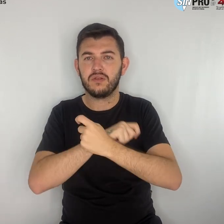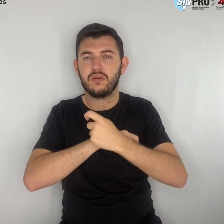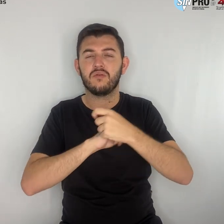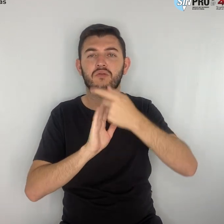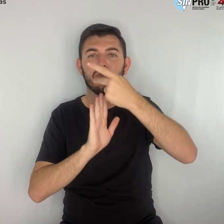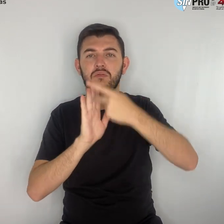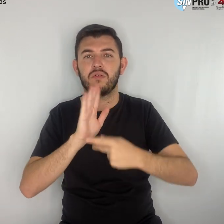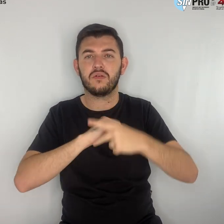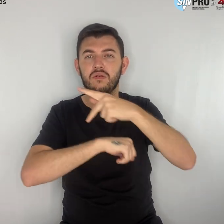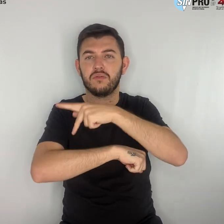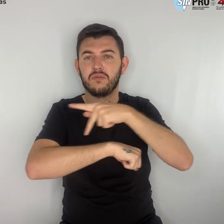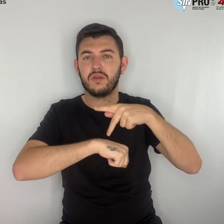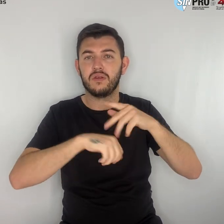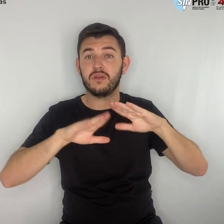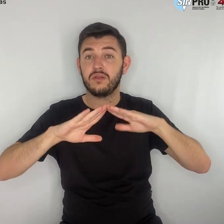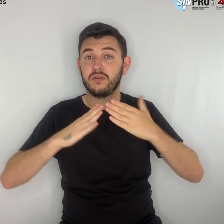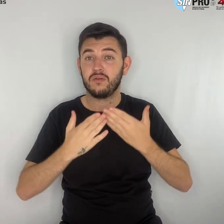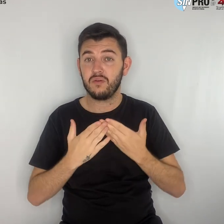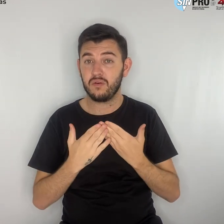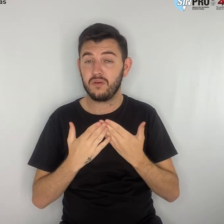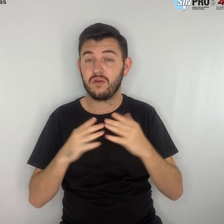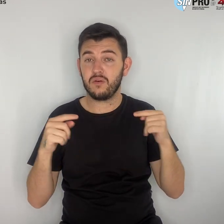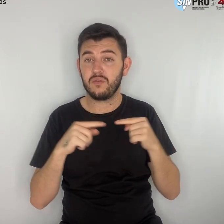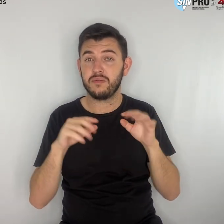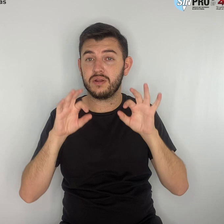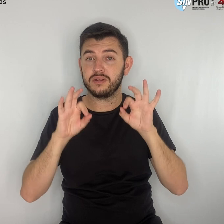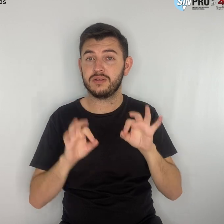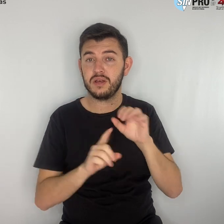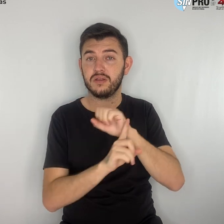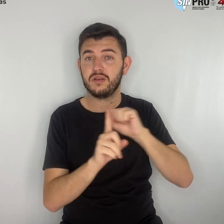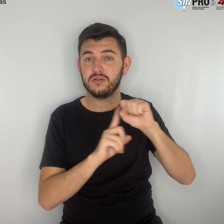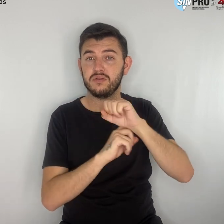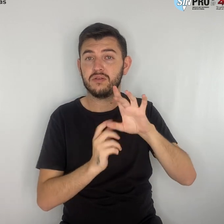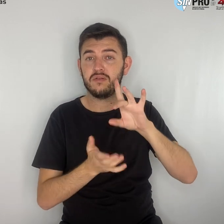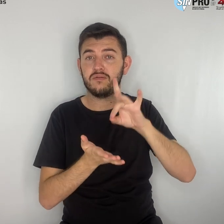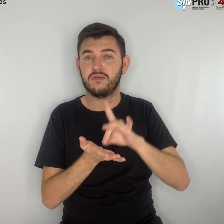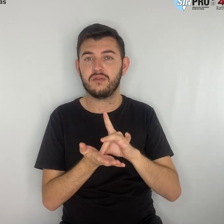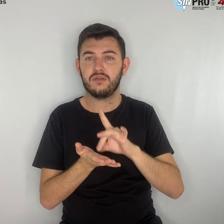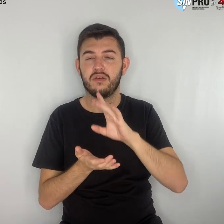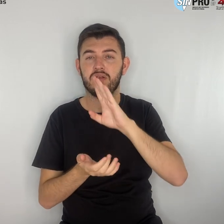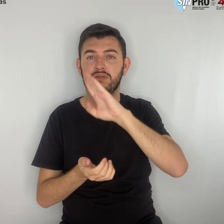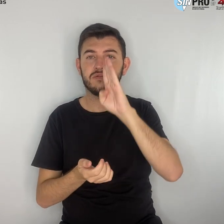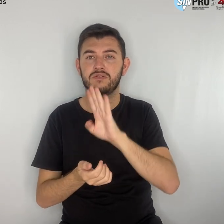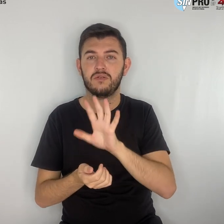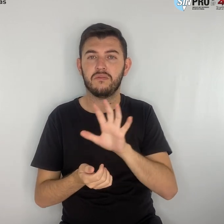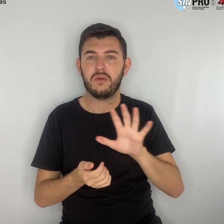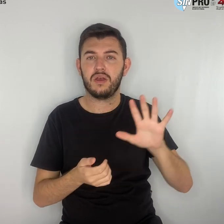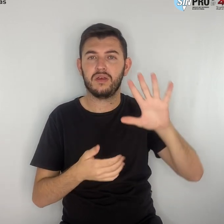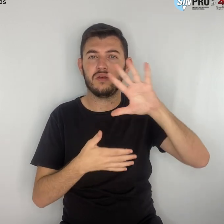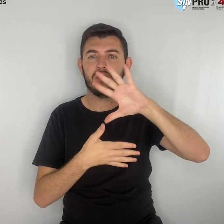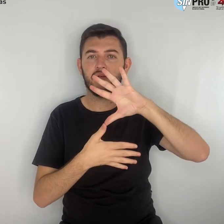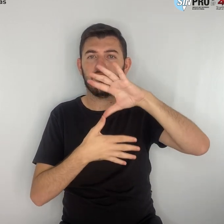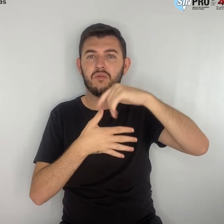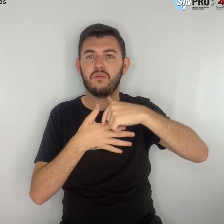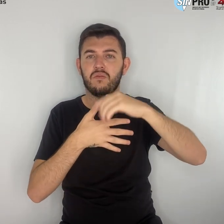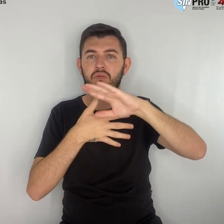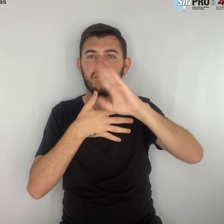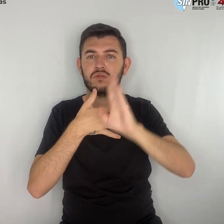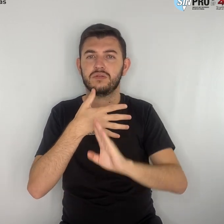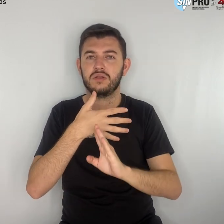a cada uma das realidades sociais de um país continental e plural. Comentário sobre a